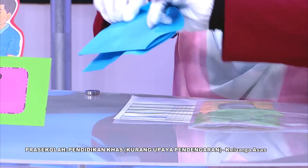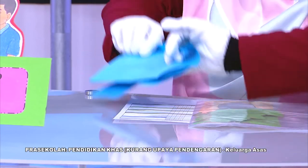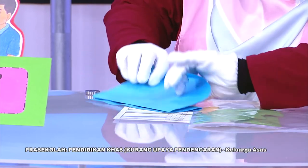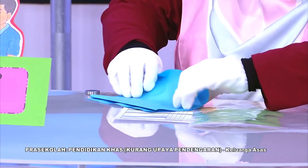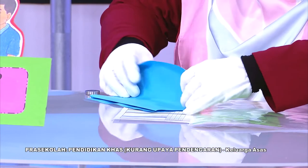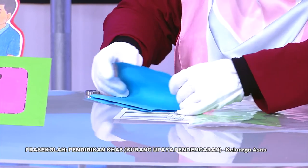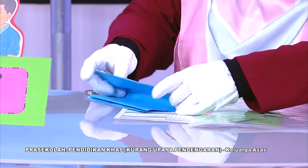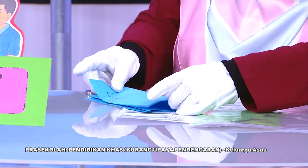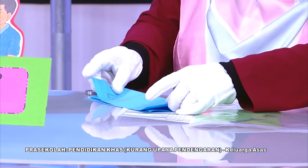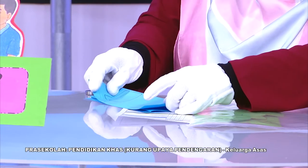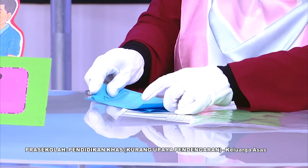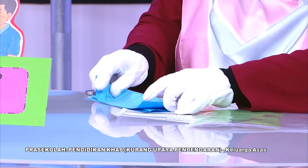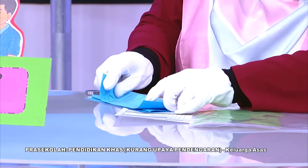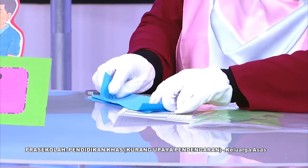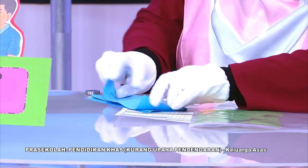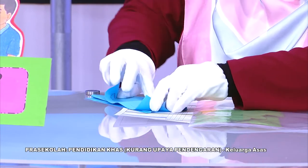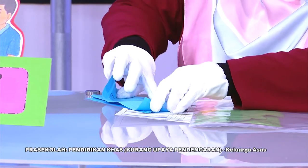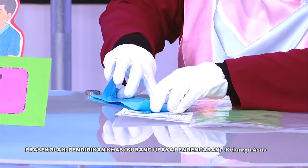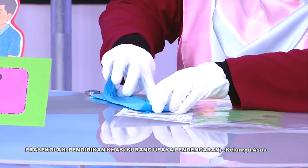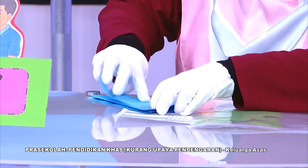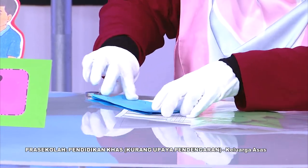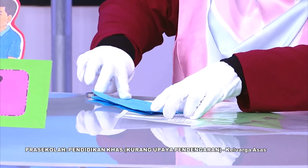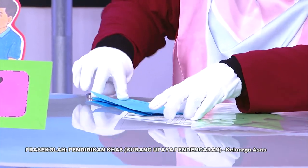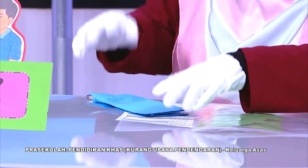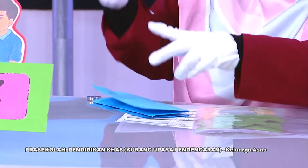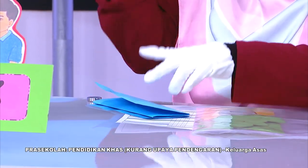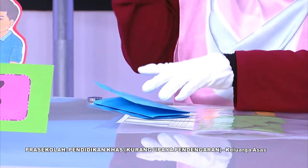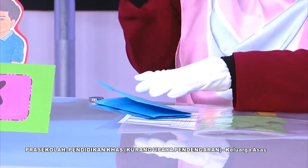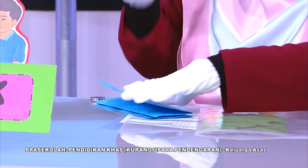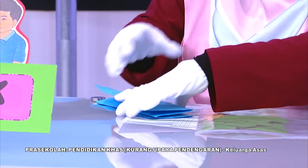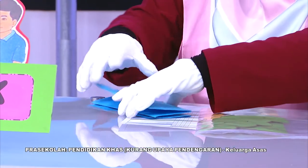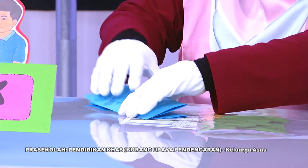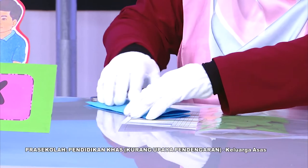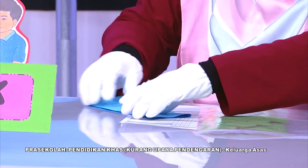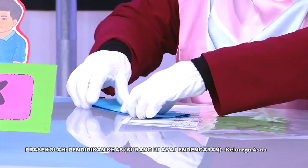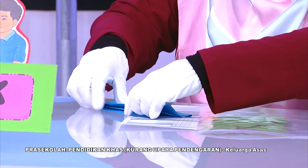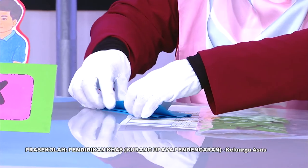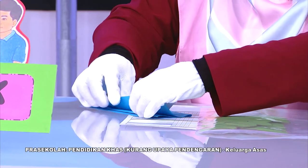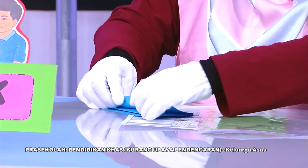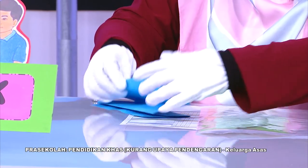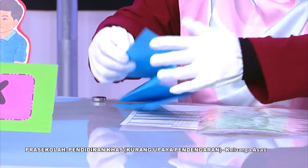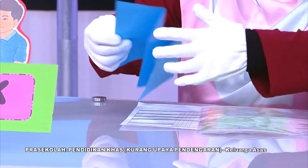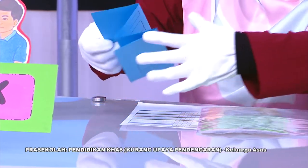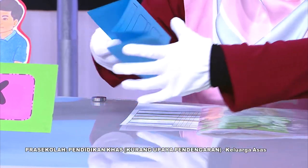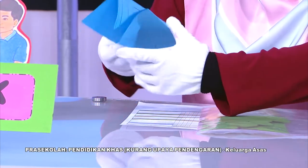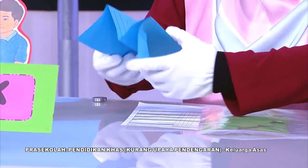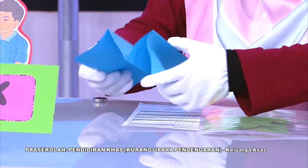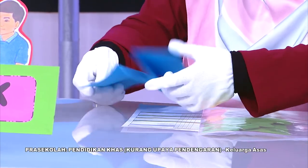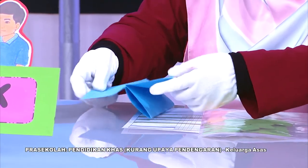Yupa macam kipas keren sih cengkeh Aceh yeah yeah tadi